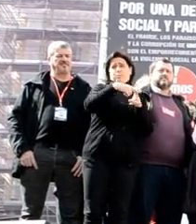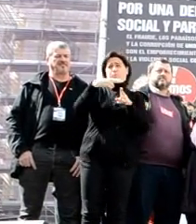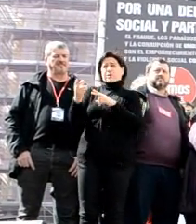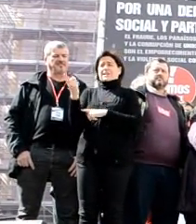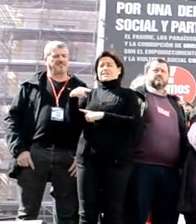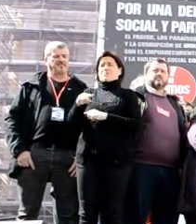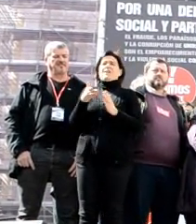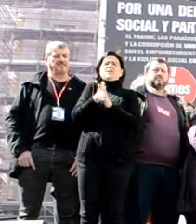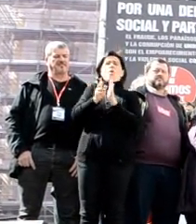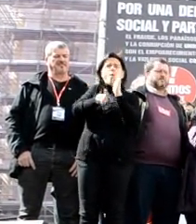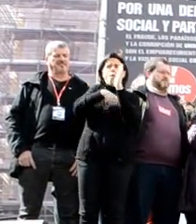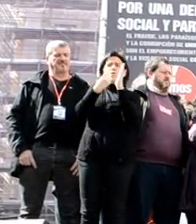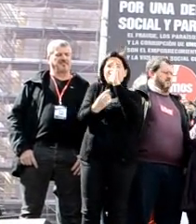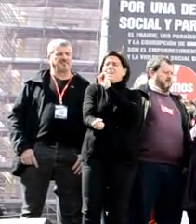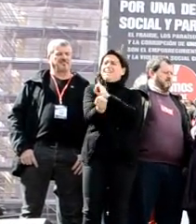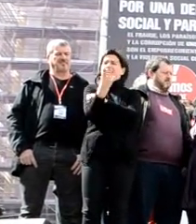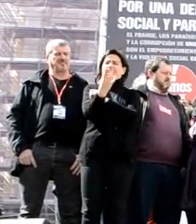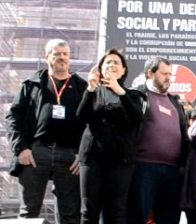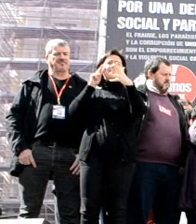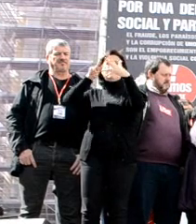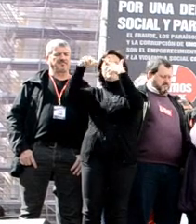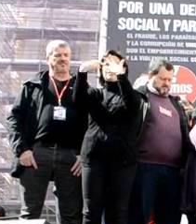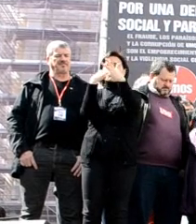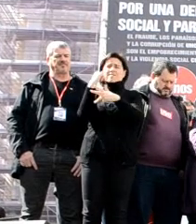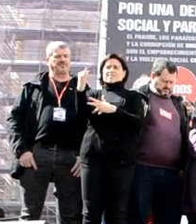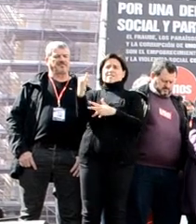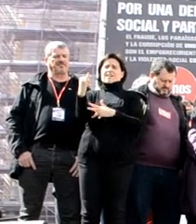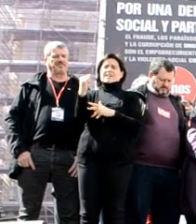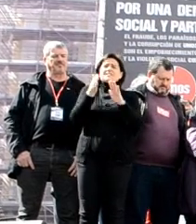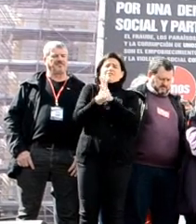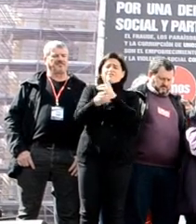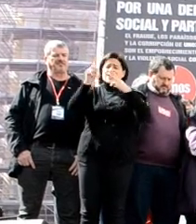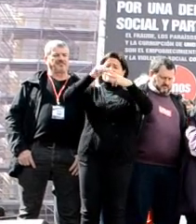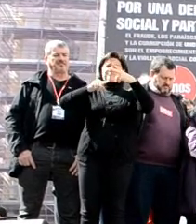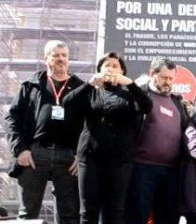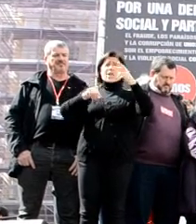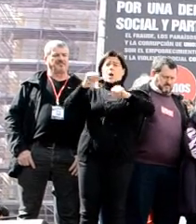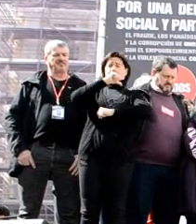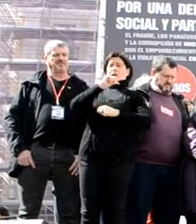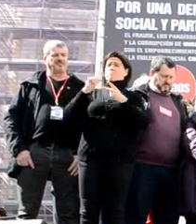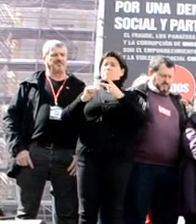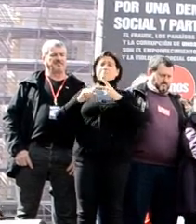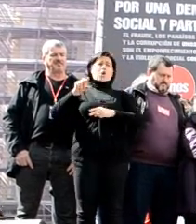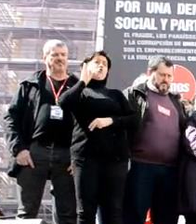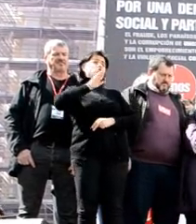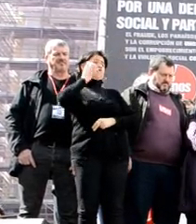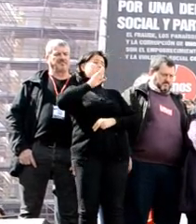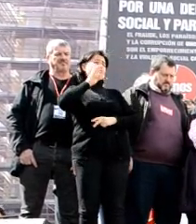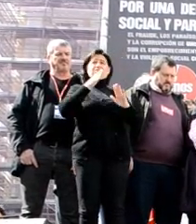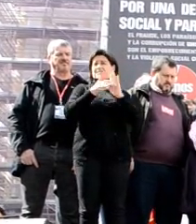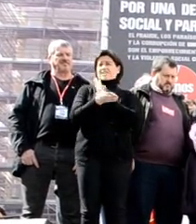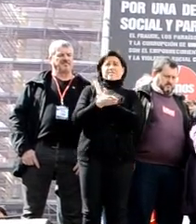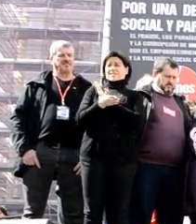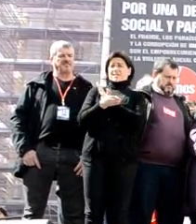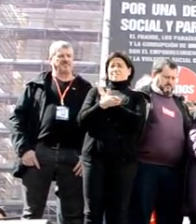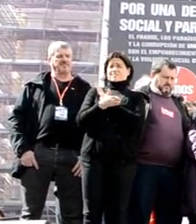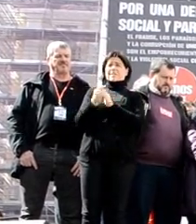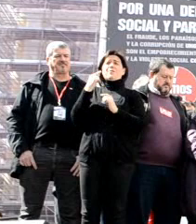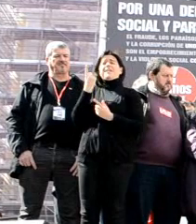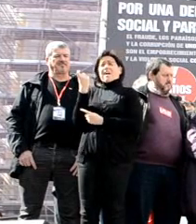transparencia. Paro y corrupción son dos caras de la misma moneda, como lo son bienestar y